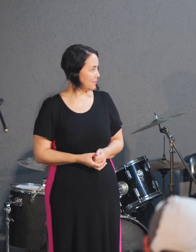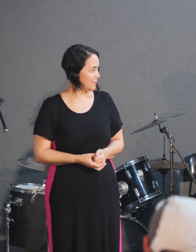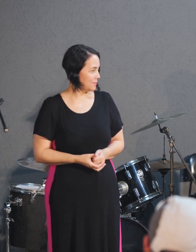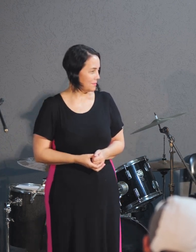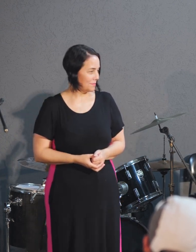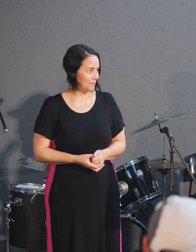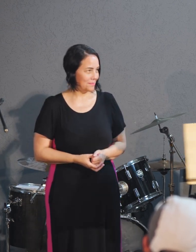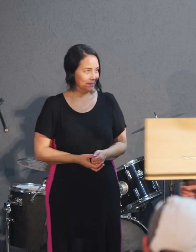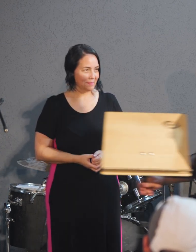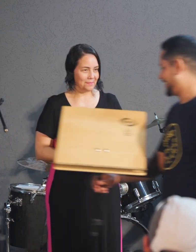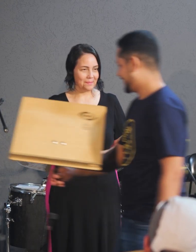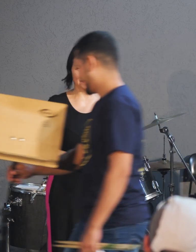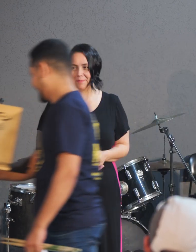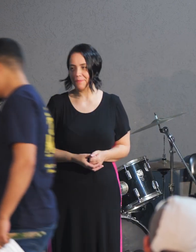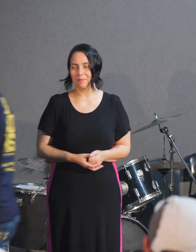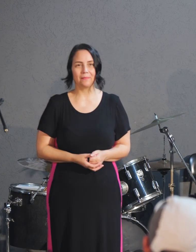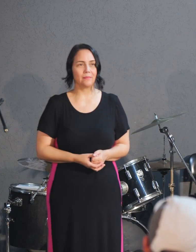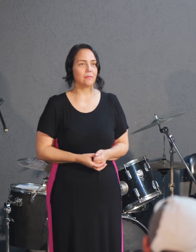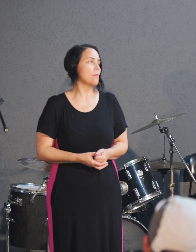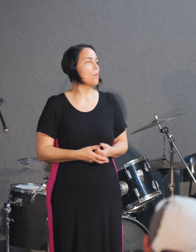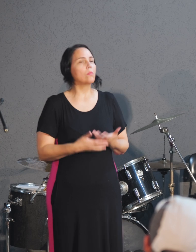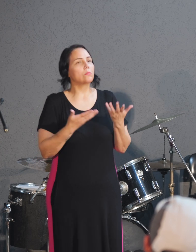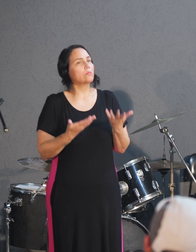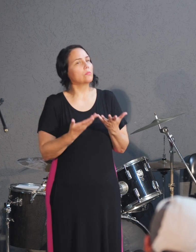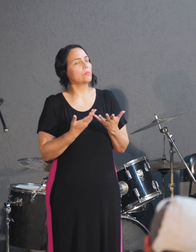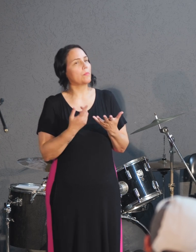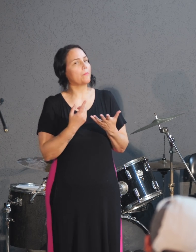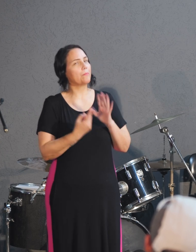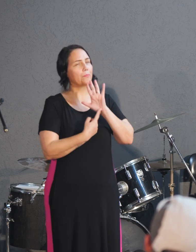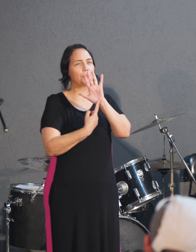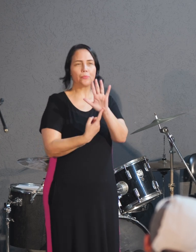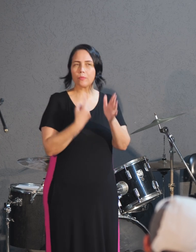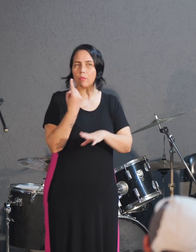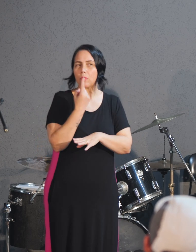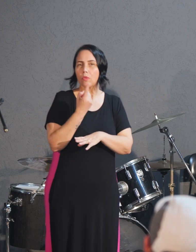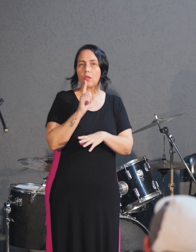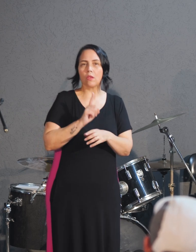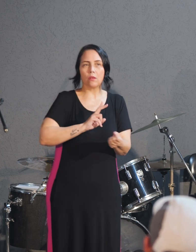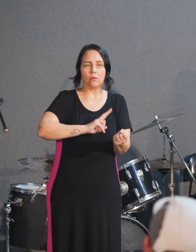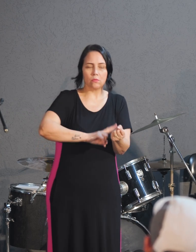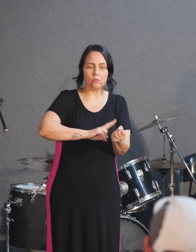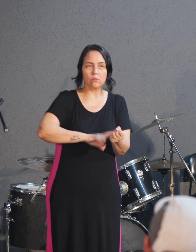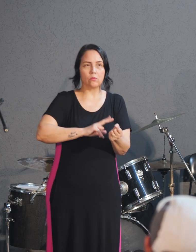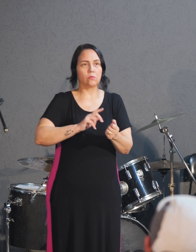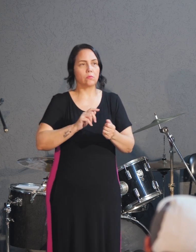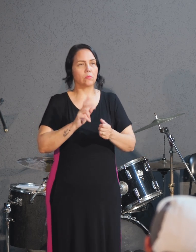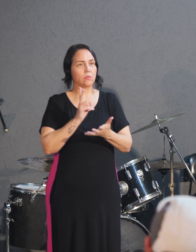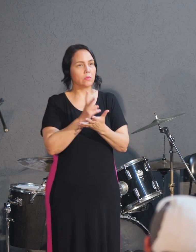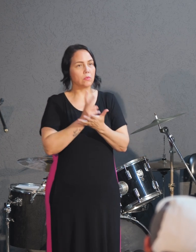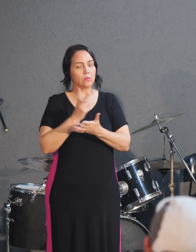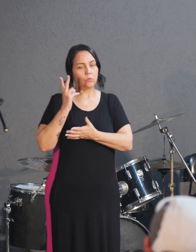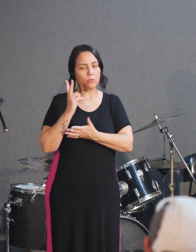Pode, vai, por favor. Vai se arrumando. E ele é um solo que ele tem um desafio que é toque duplo. Toque duplo é deixar a baqueta pingar